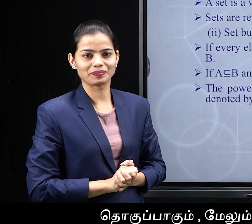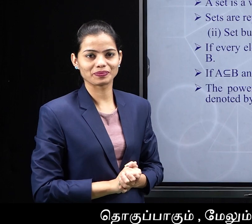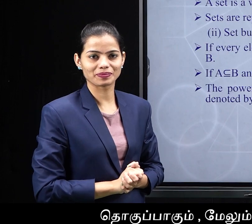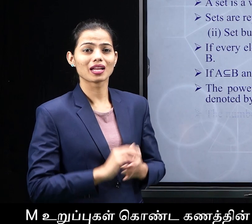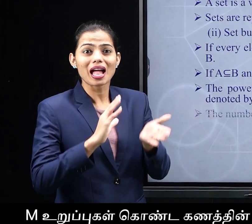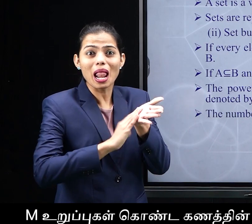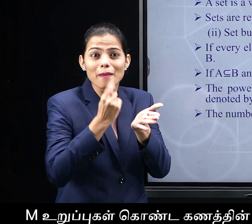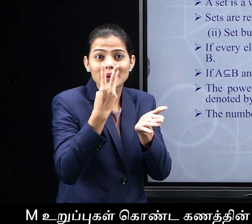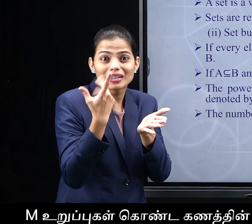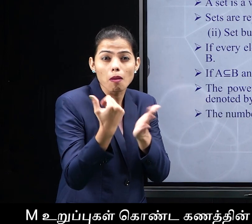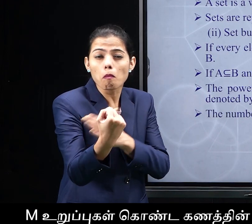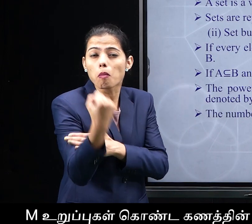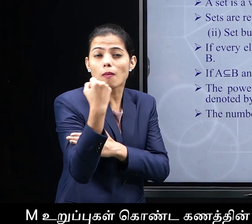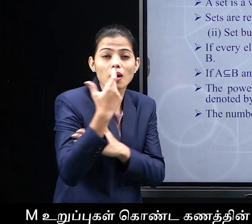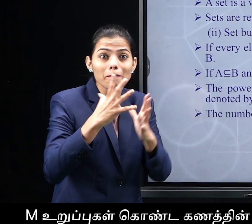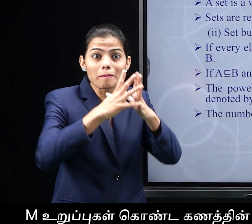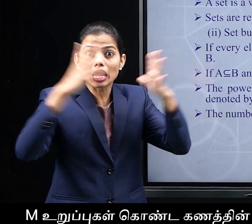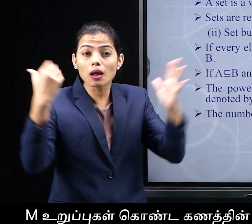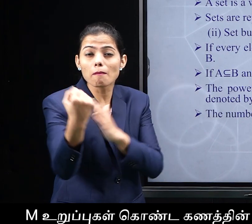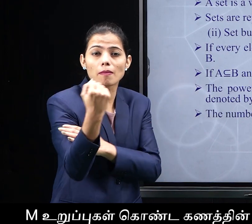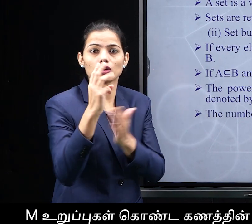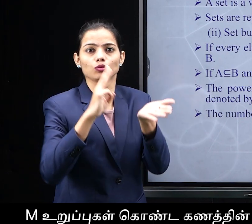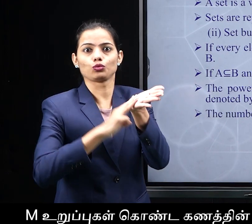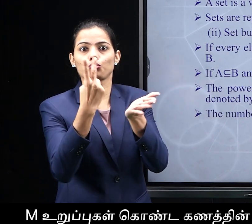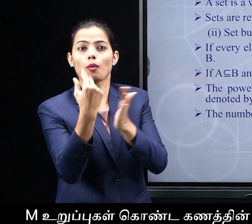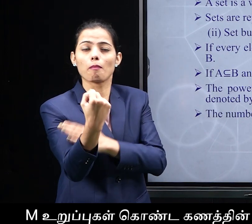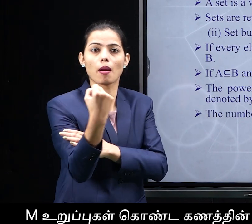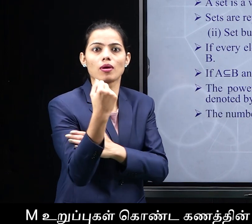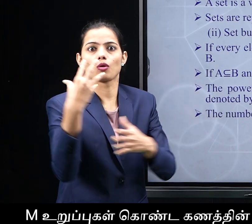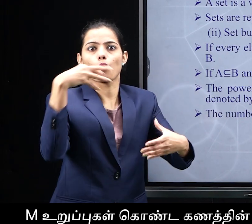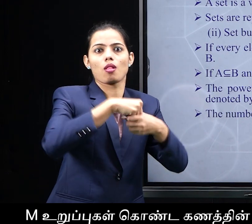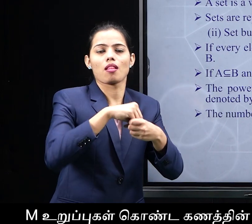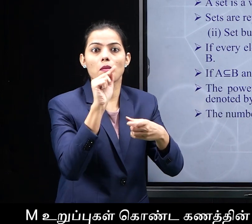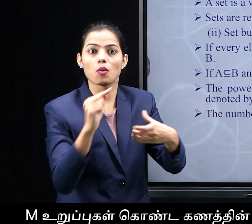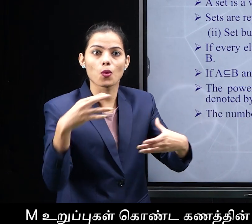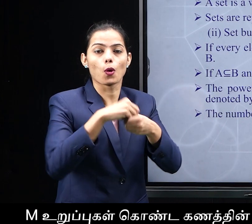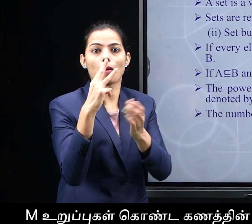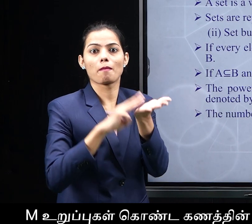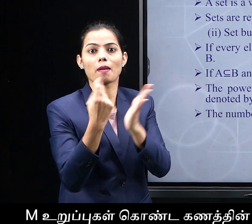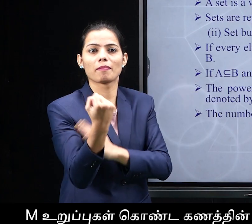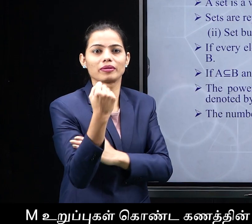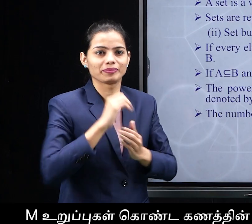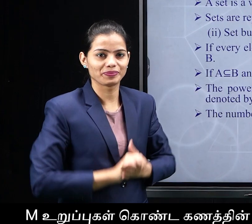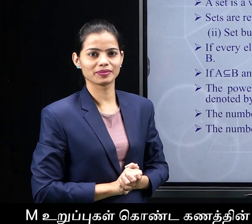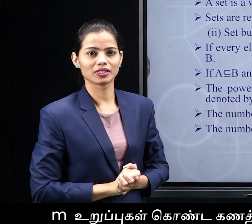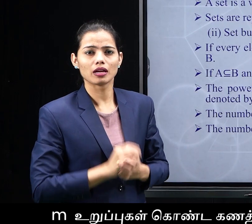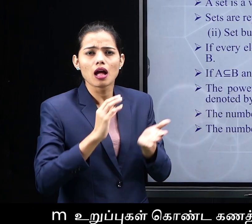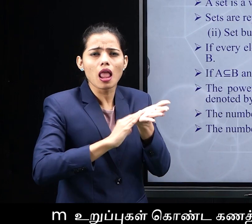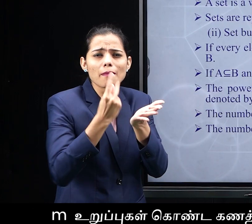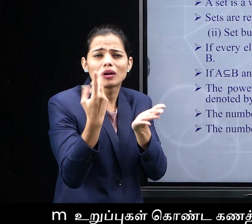குறிக்கப்படுகிறது. m உறுப்புகள் கொண்ட கணத்தின் துணகணங்களின் எண்ணிக்கை 2 மீட்டர் ஆகும். m உறுப்புகள்